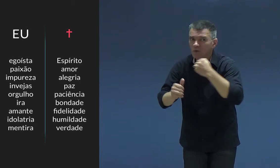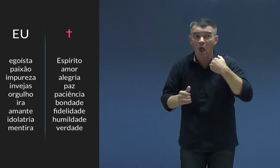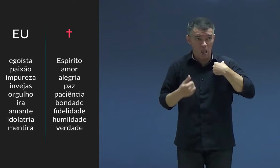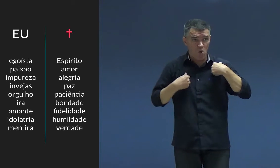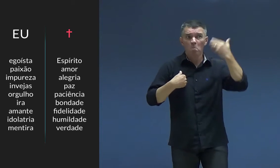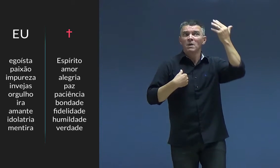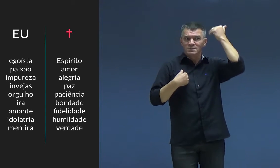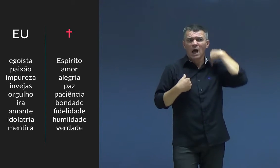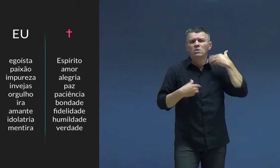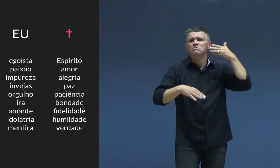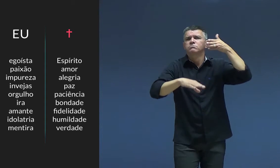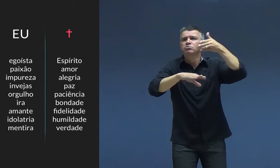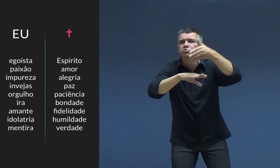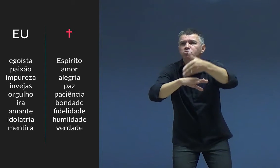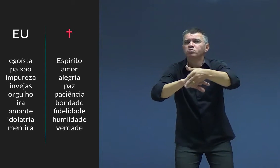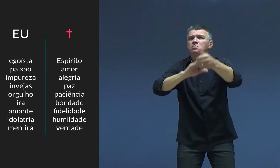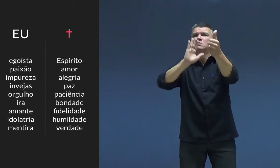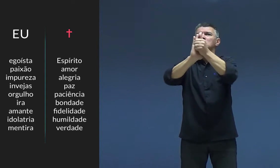Calma. Eu, passado.